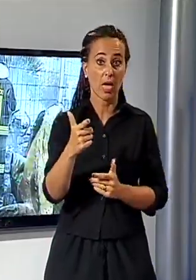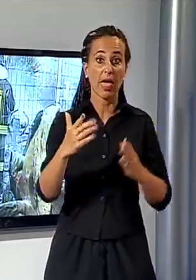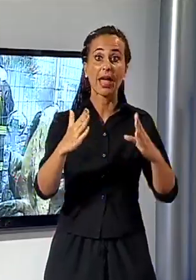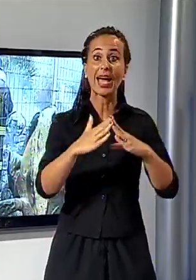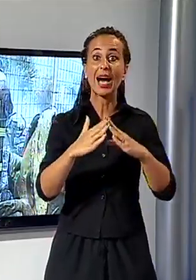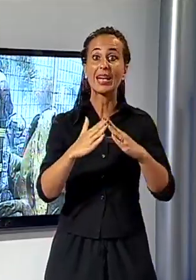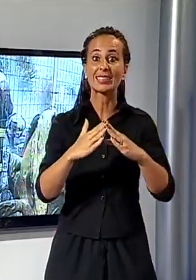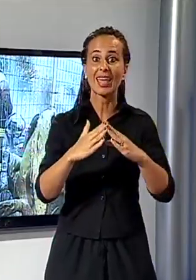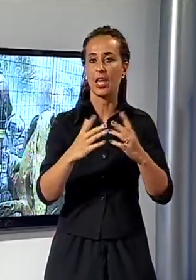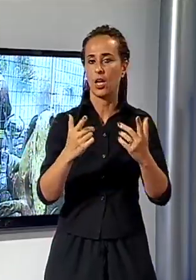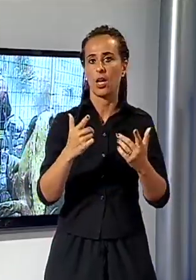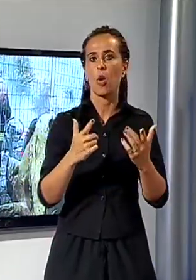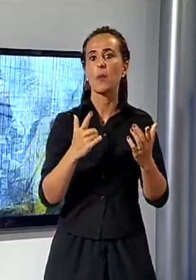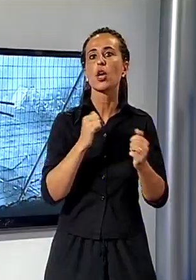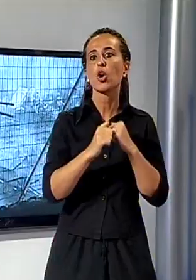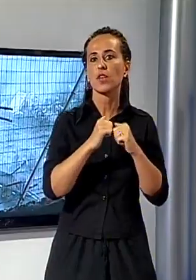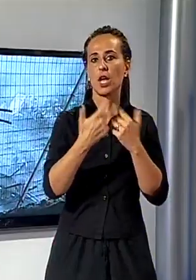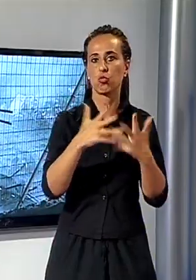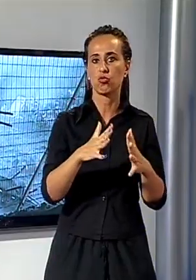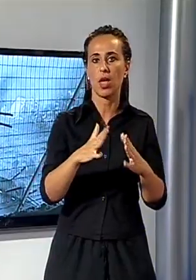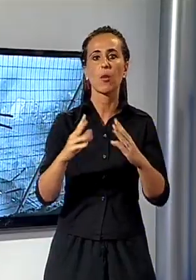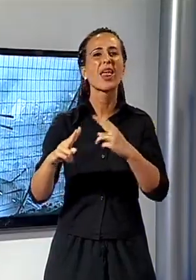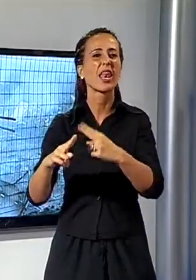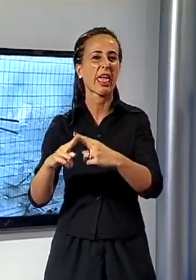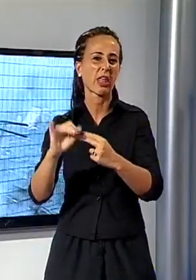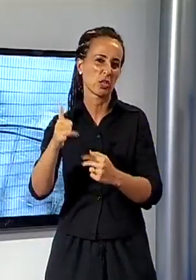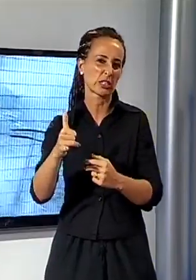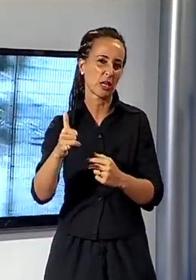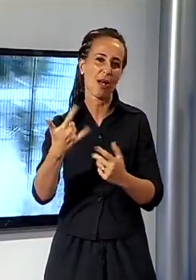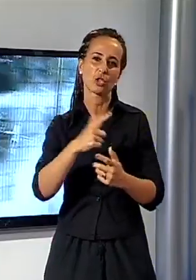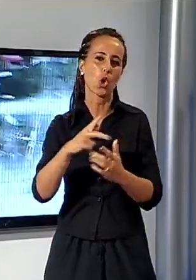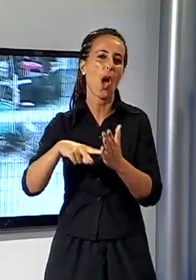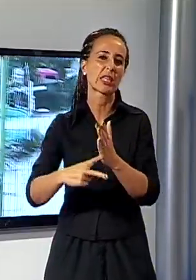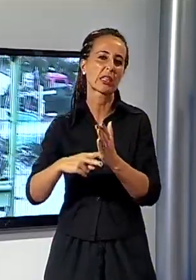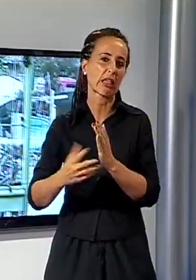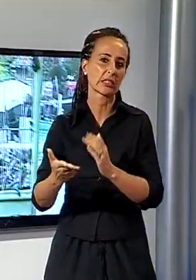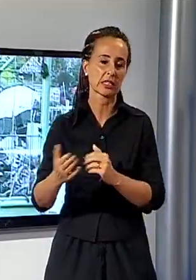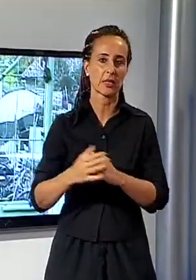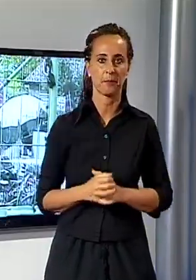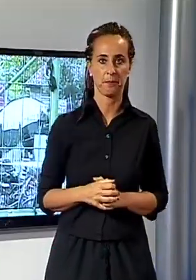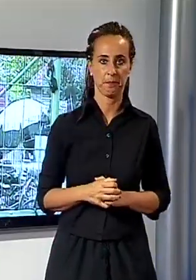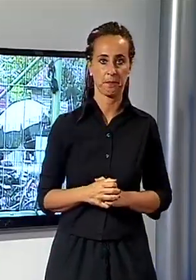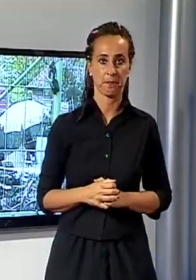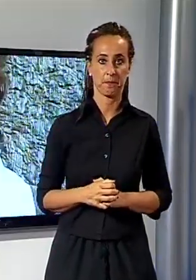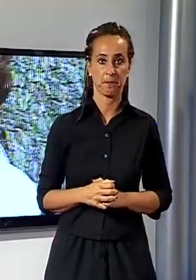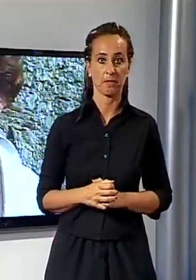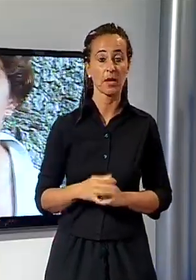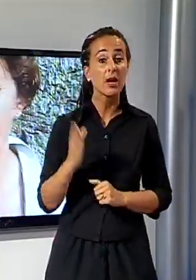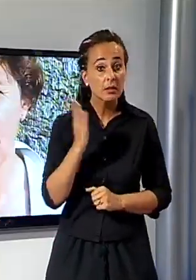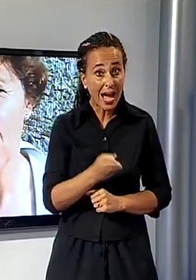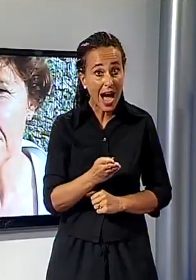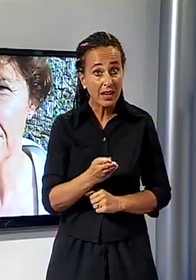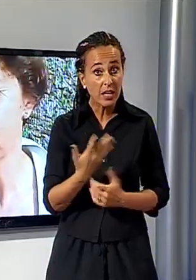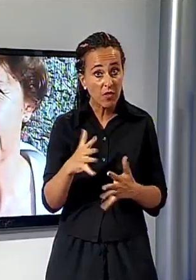anche l'eventualità dell'azione da parte di qualcuno. Quando ora si farà qualche indagine si vedrà... C'erano delle